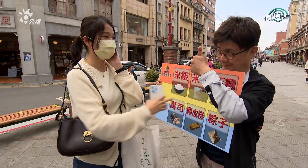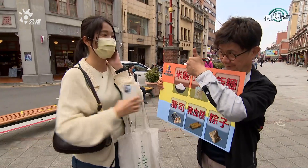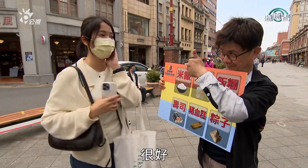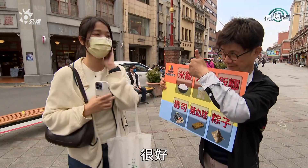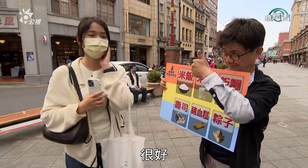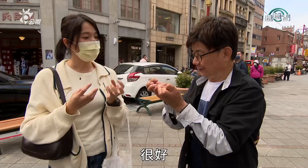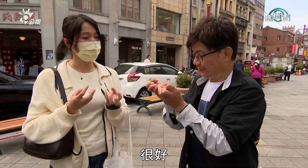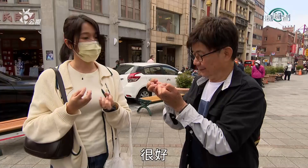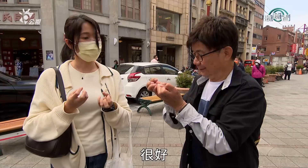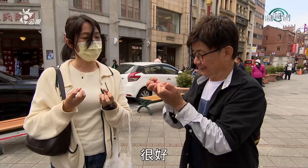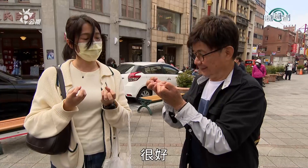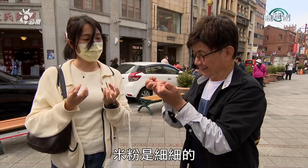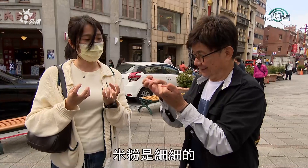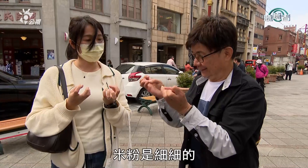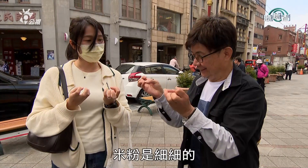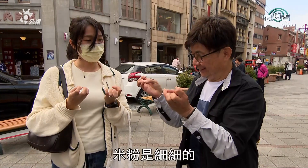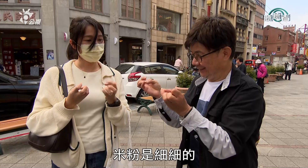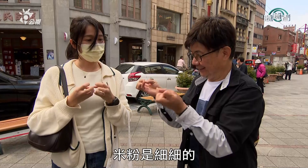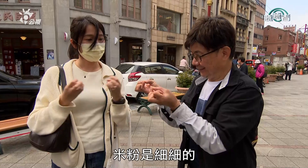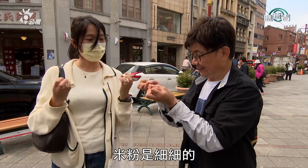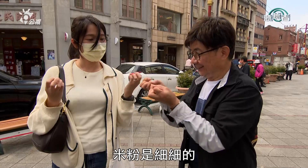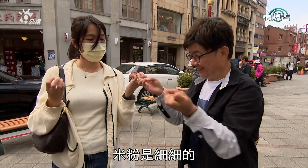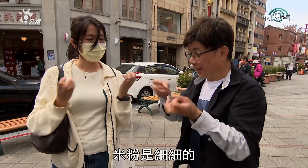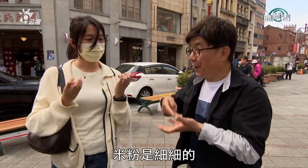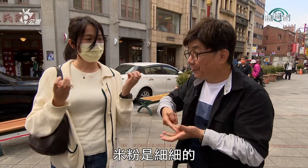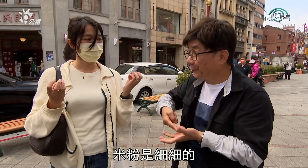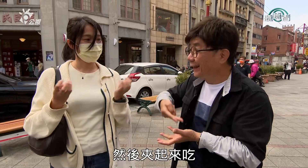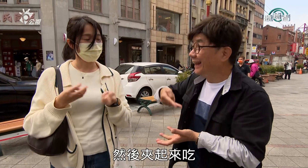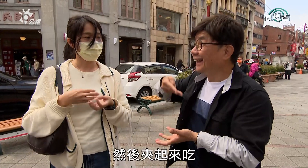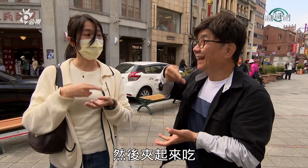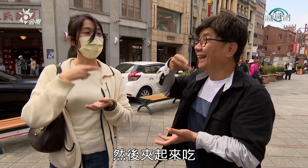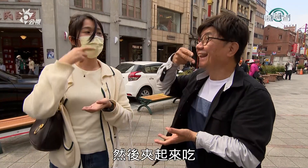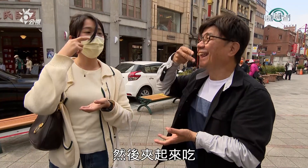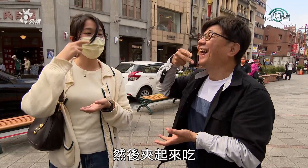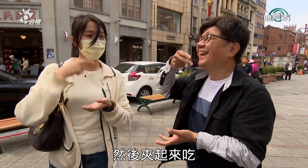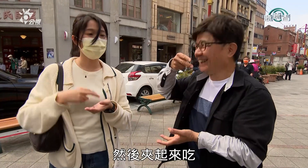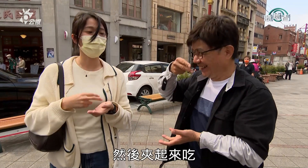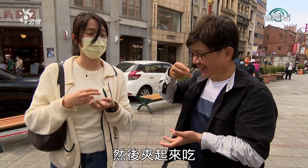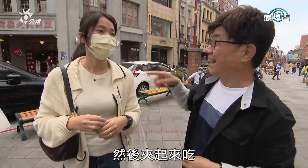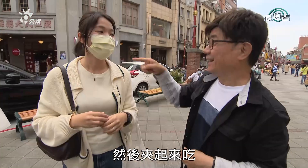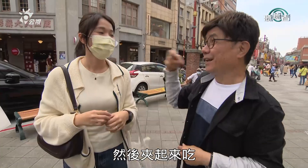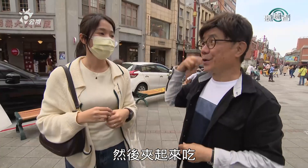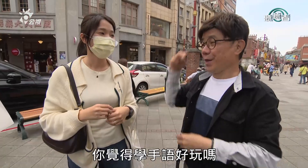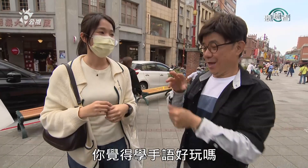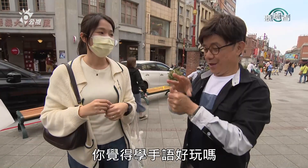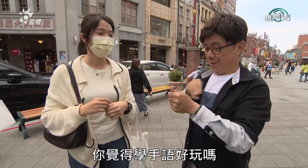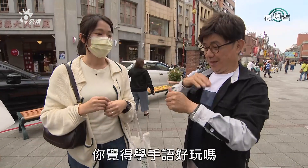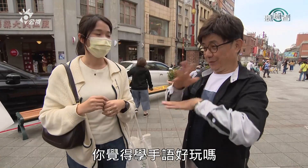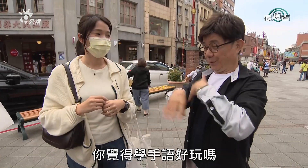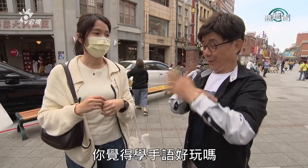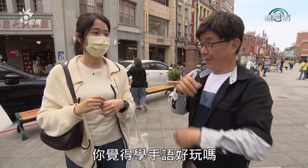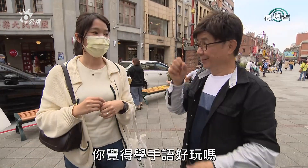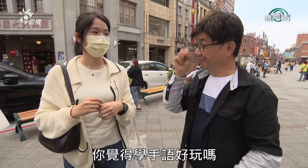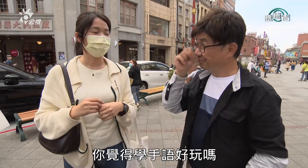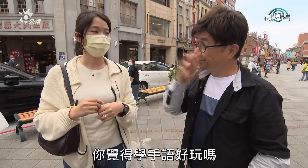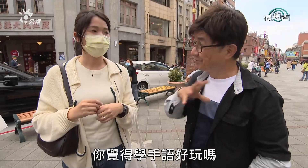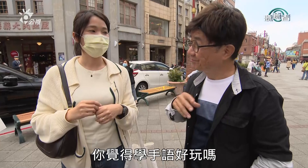哎，很好，米粉是细细的，然后夹起来吃。啊，你觉得学手语好玩吗？ 好玩